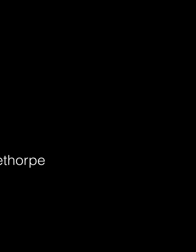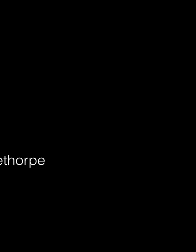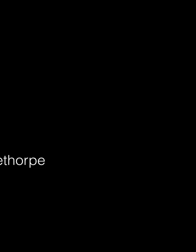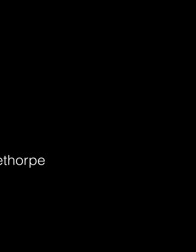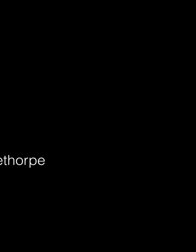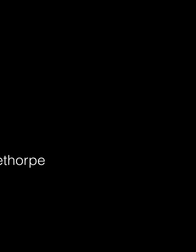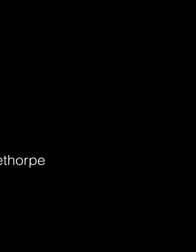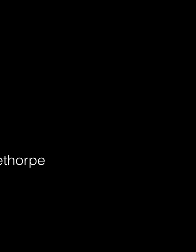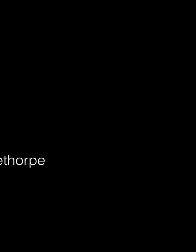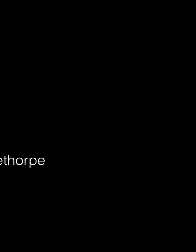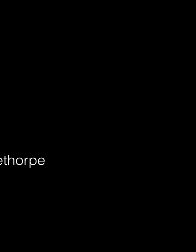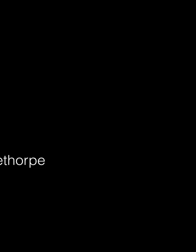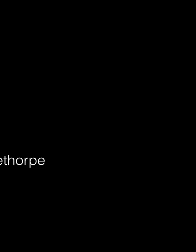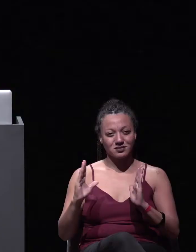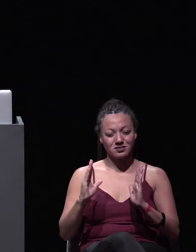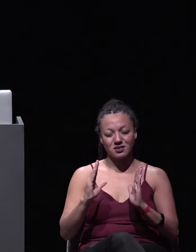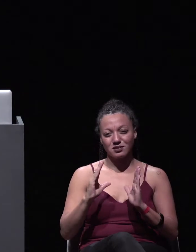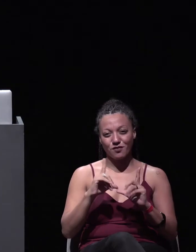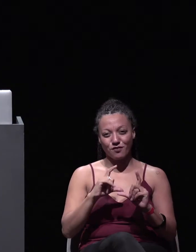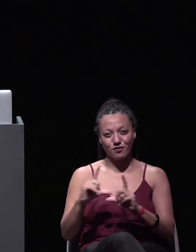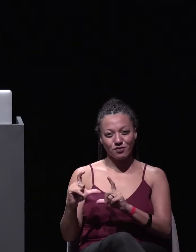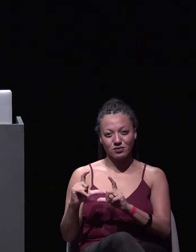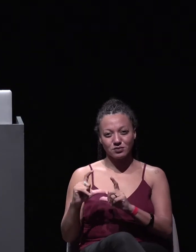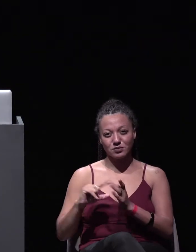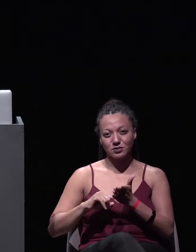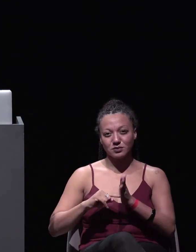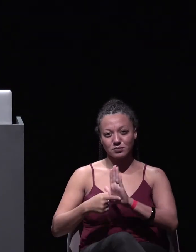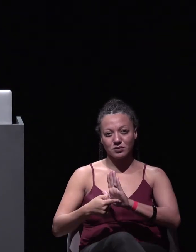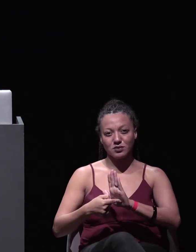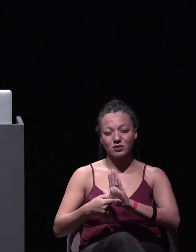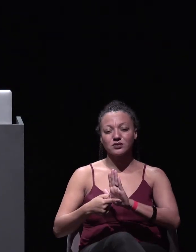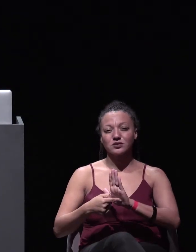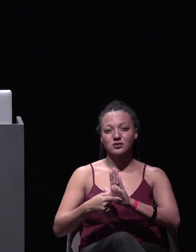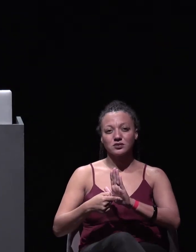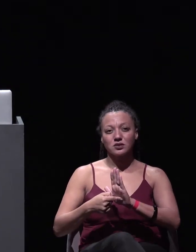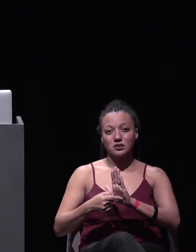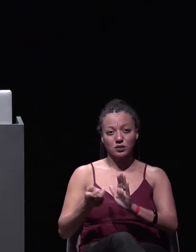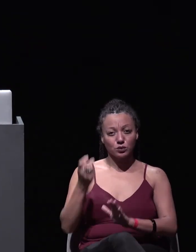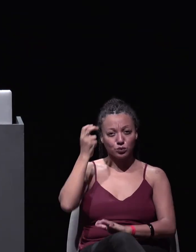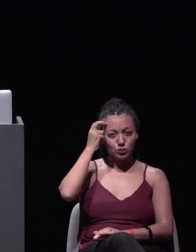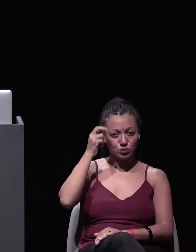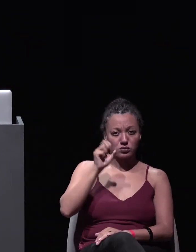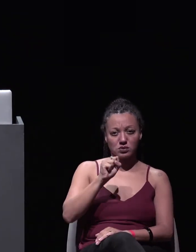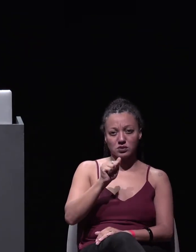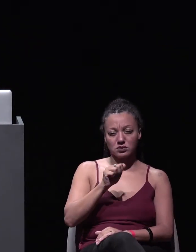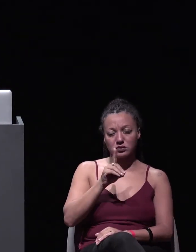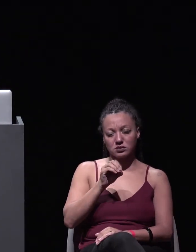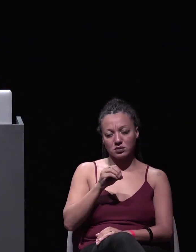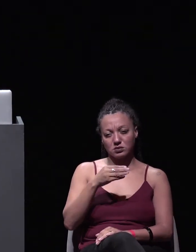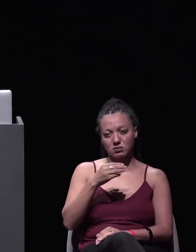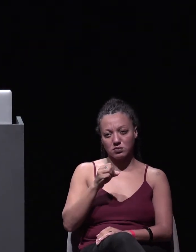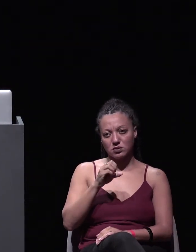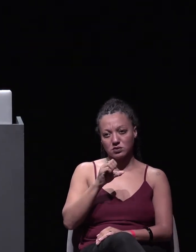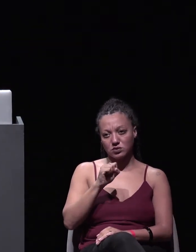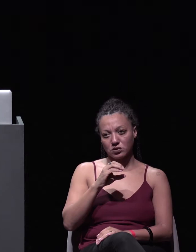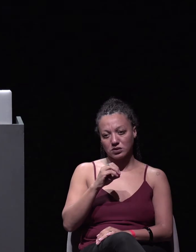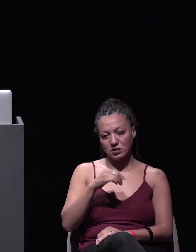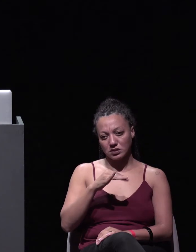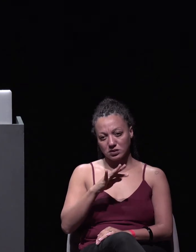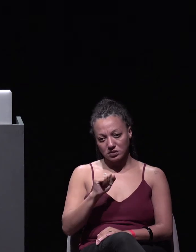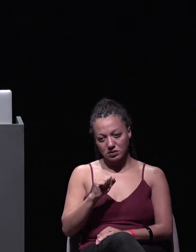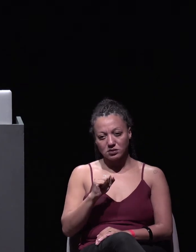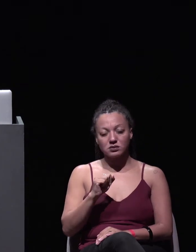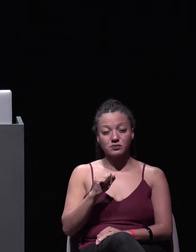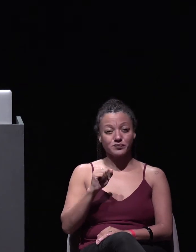vai abordar uma subcultura sadomasoquista, gay, americana, e ele tem um